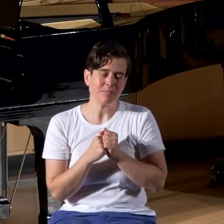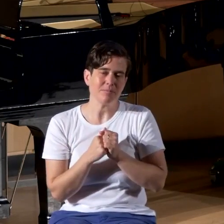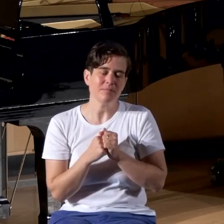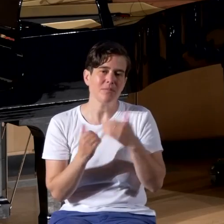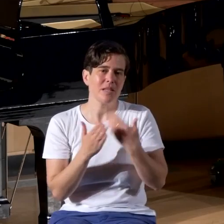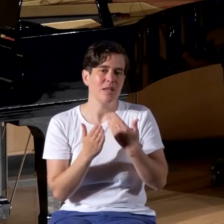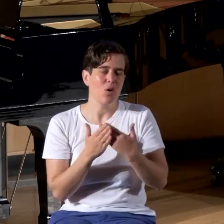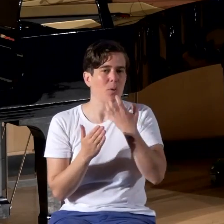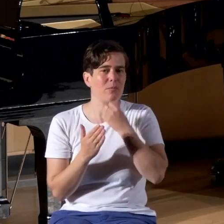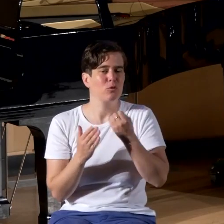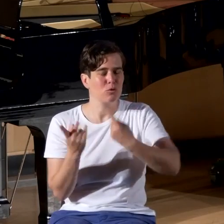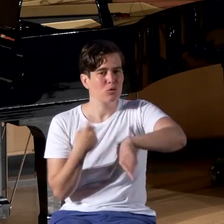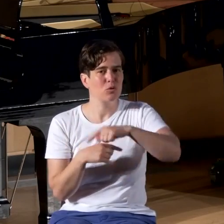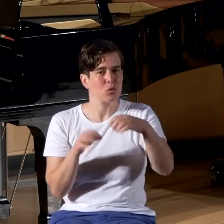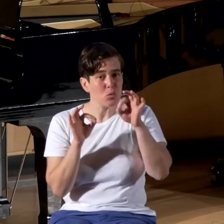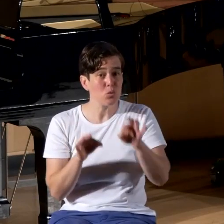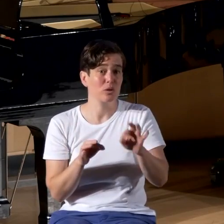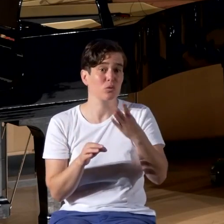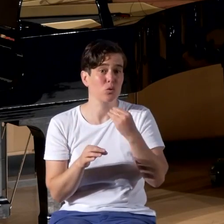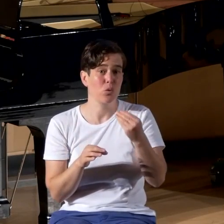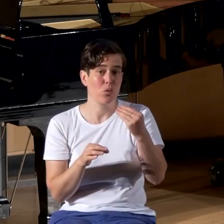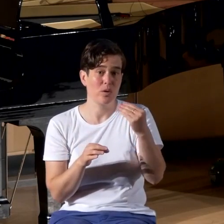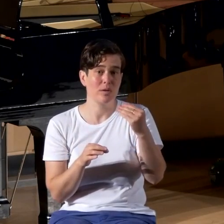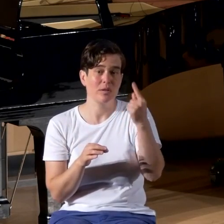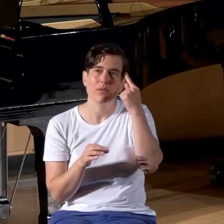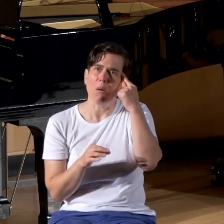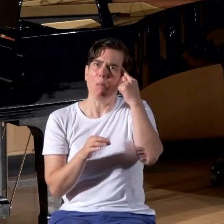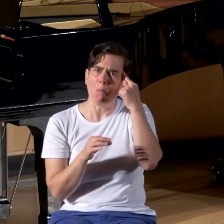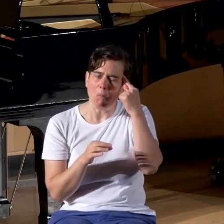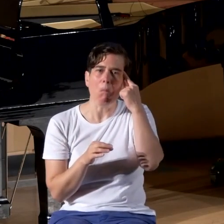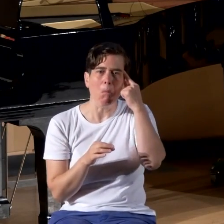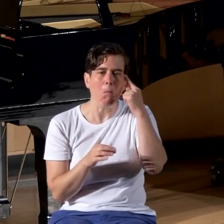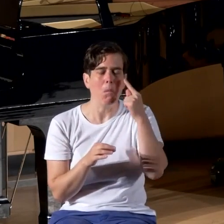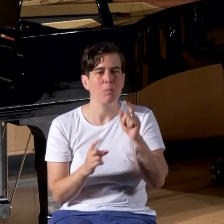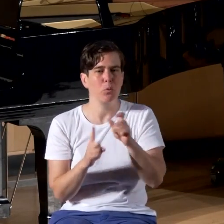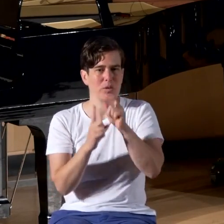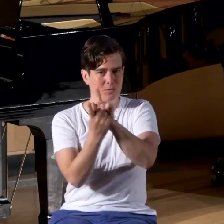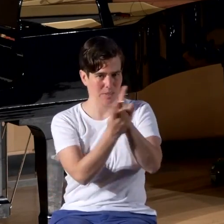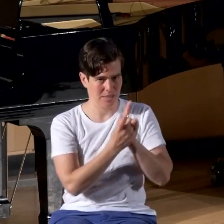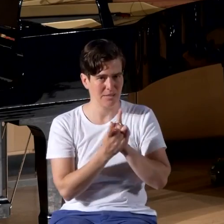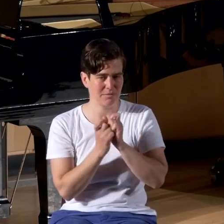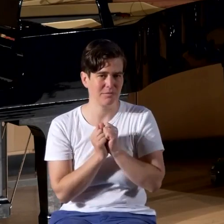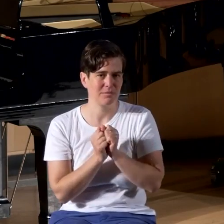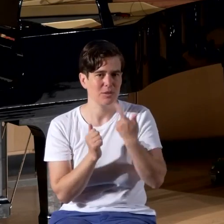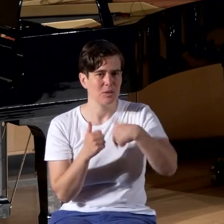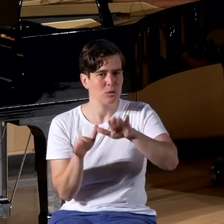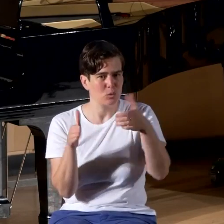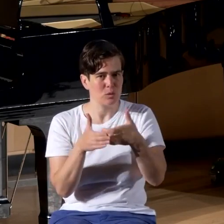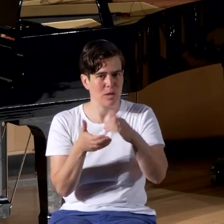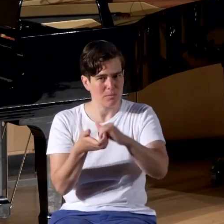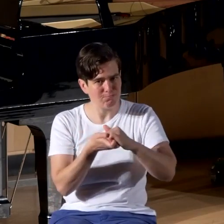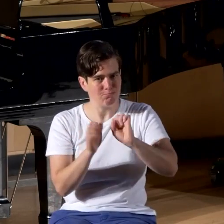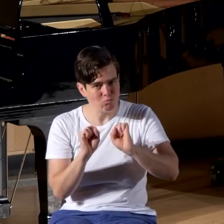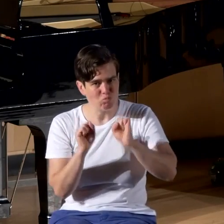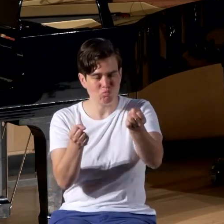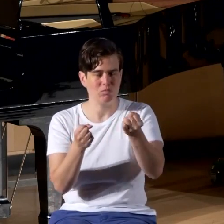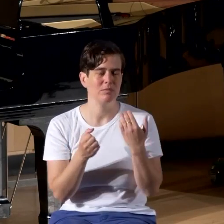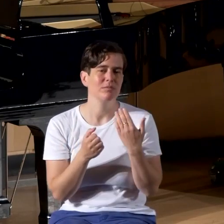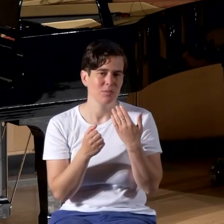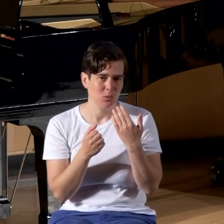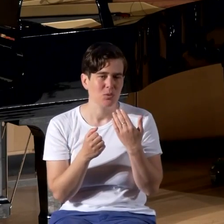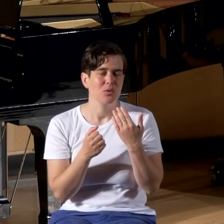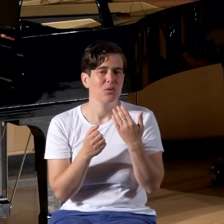allen eine ertragreiche und schöne, positive Begegnung. Lasst uns gemeinsam etwas auf die Beine stellen und